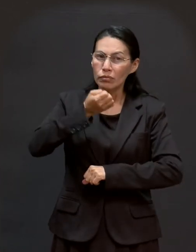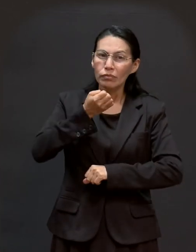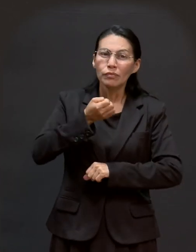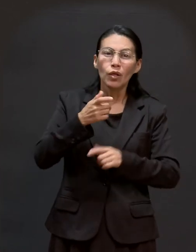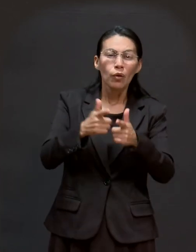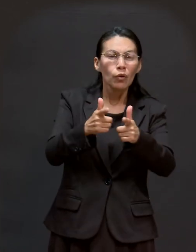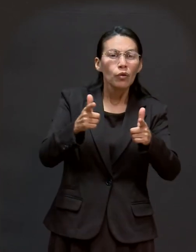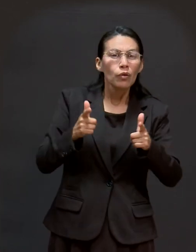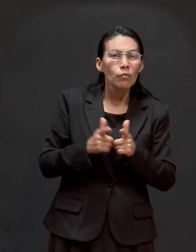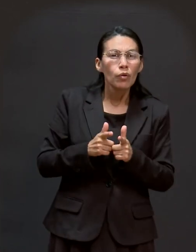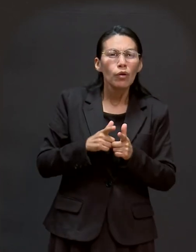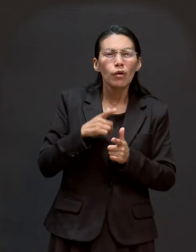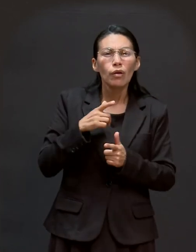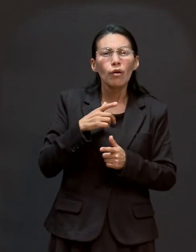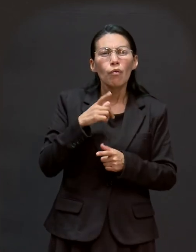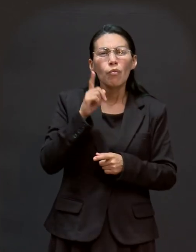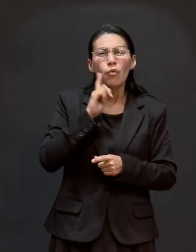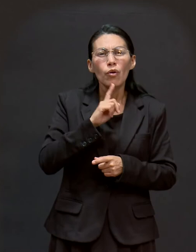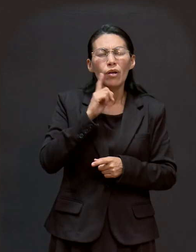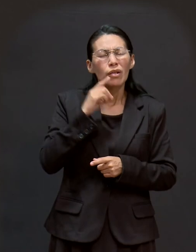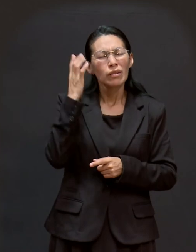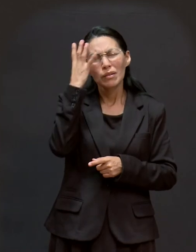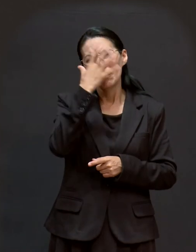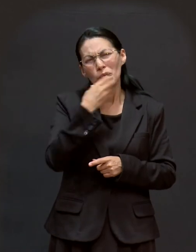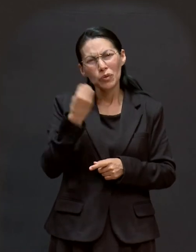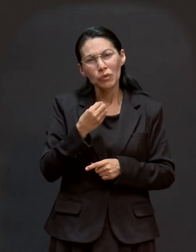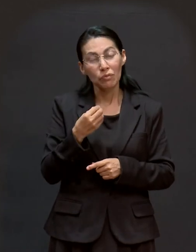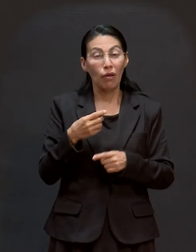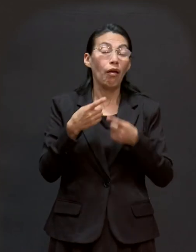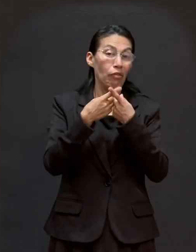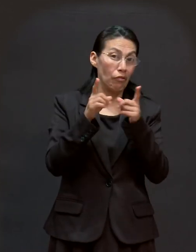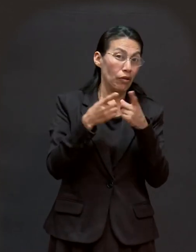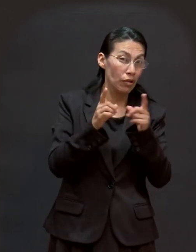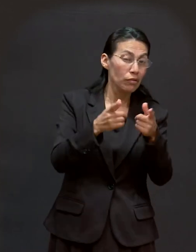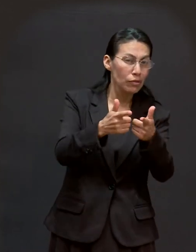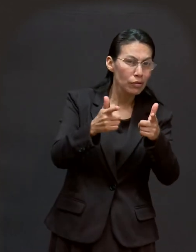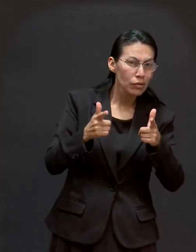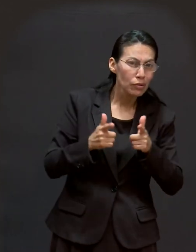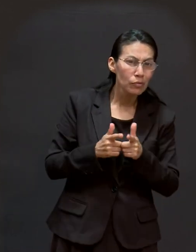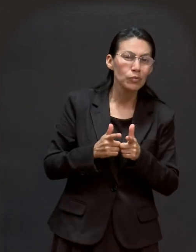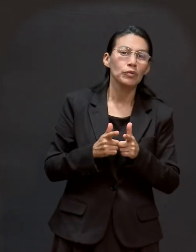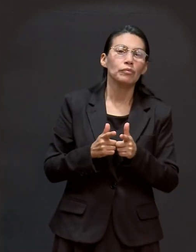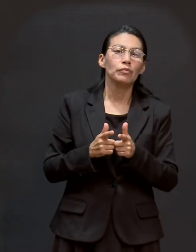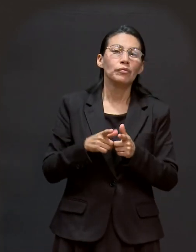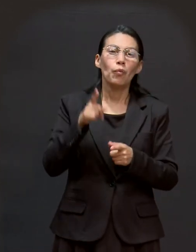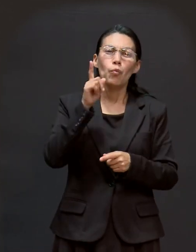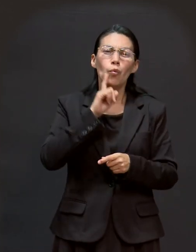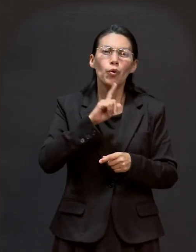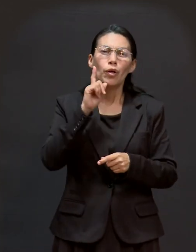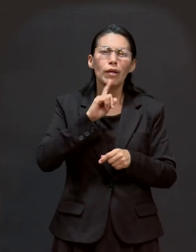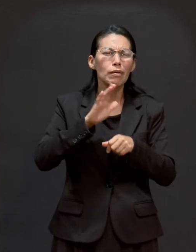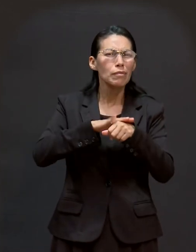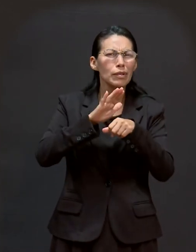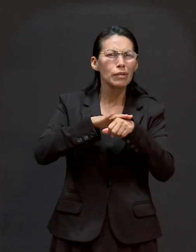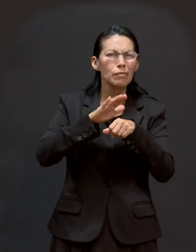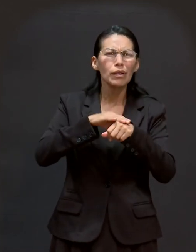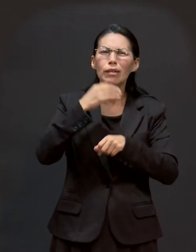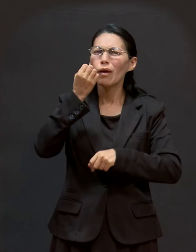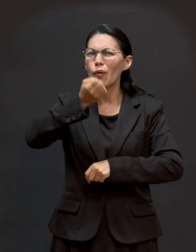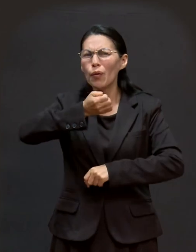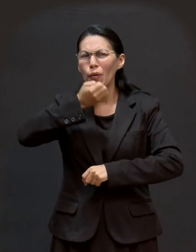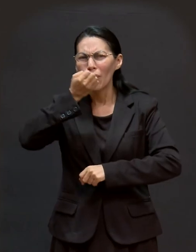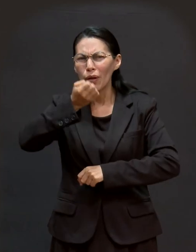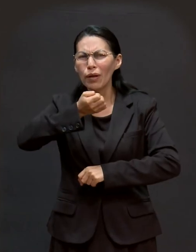semana hay un grupo de hermosas hermanas hay varios grupos de hermanas no sé por qué